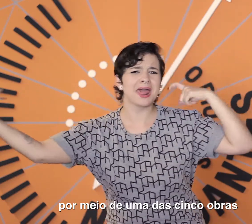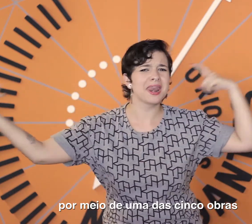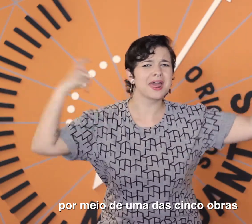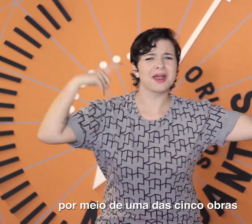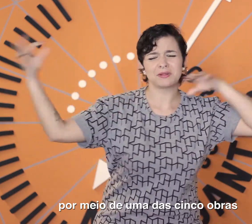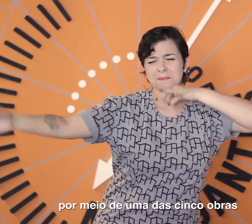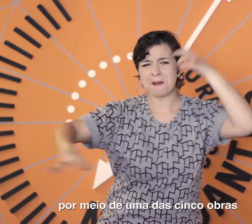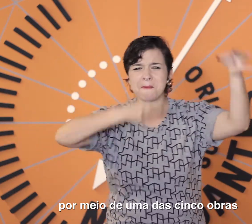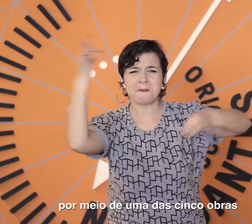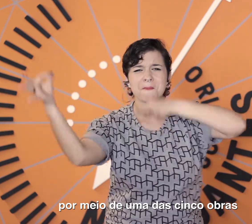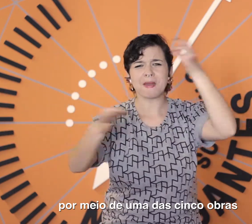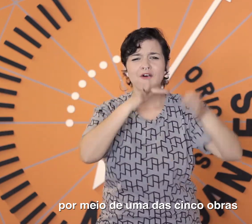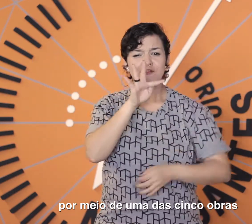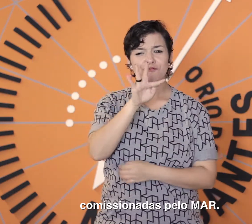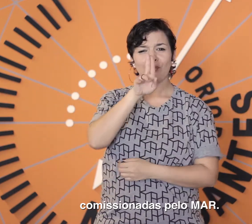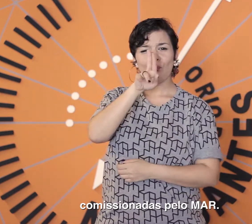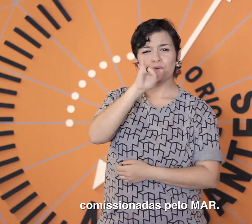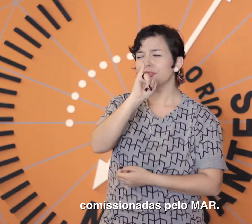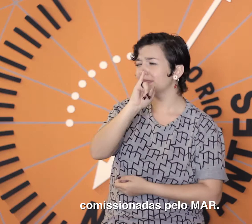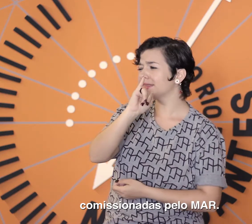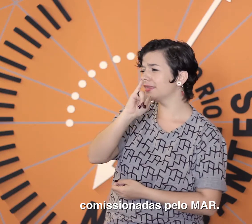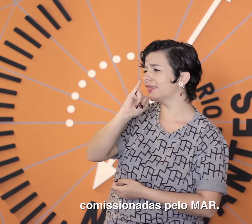meio de uma das 5 obras comissionadas pelo MAR.